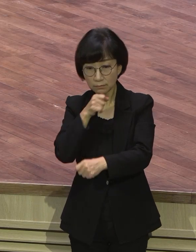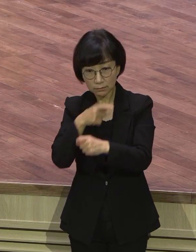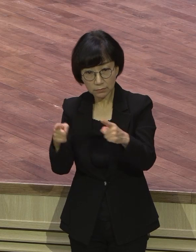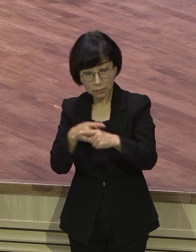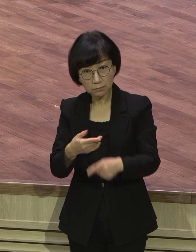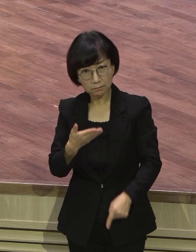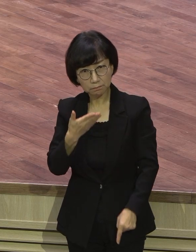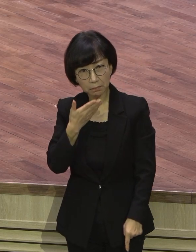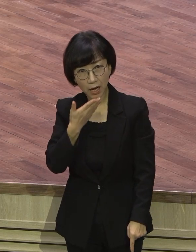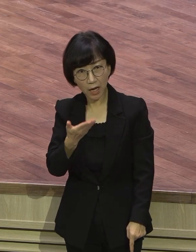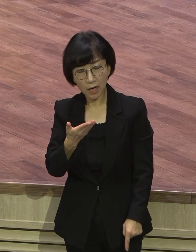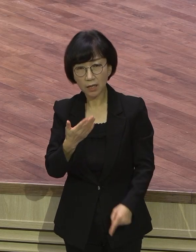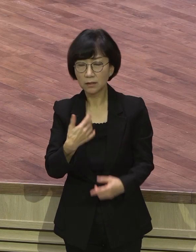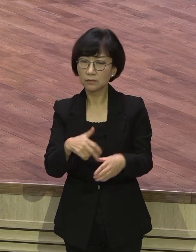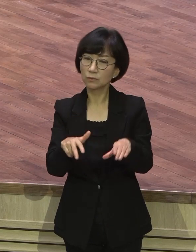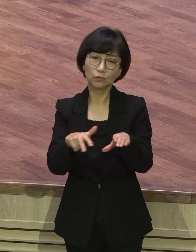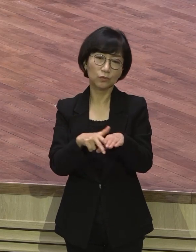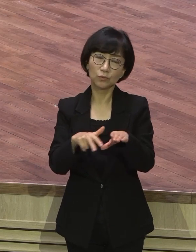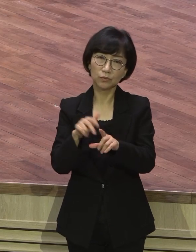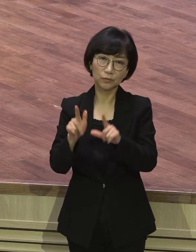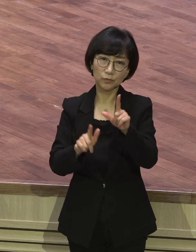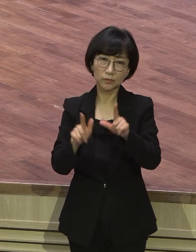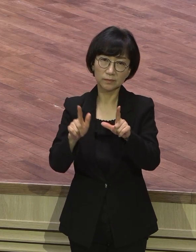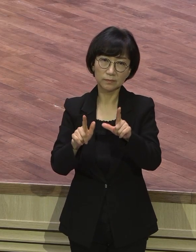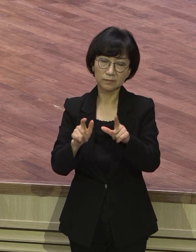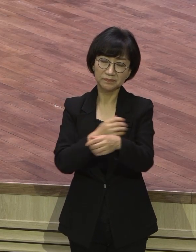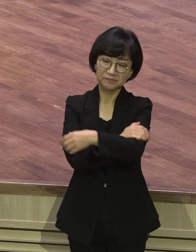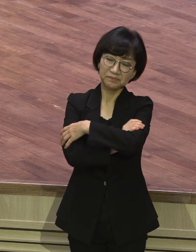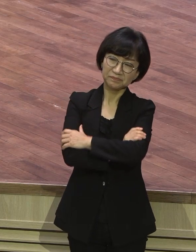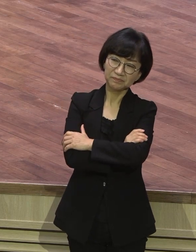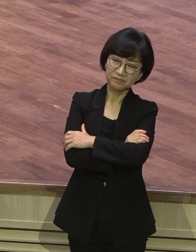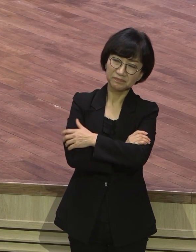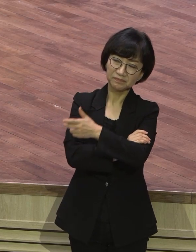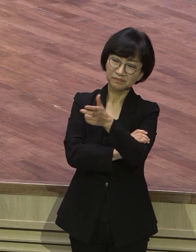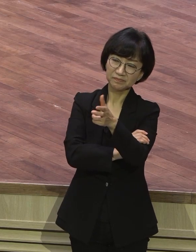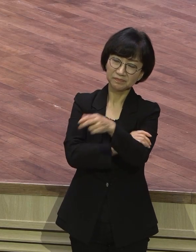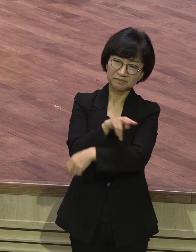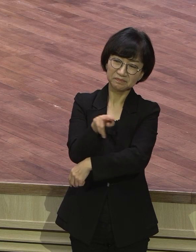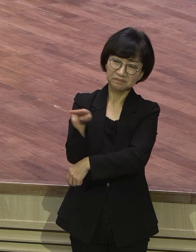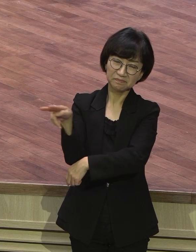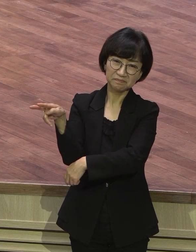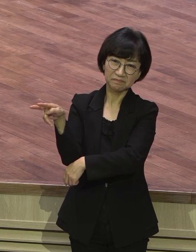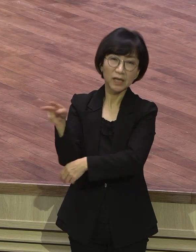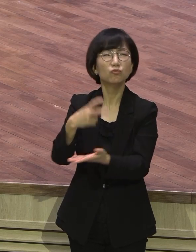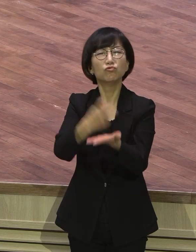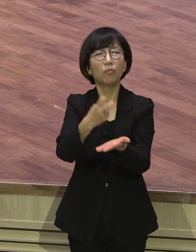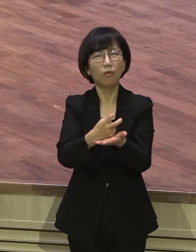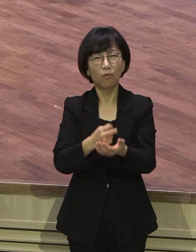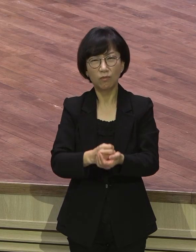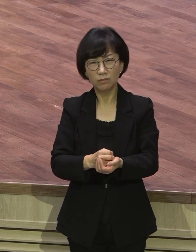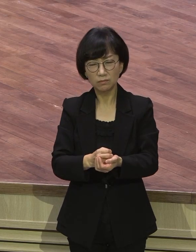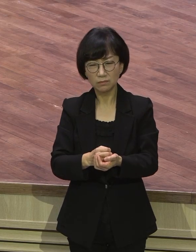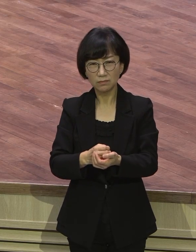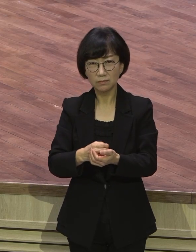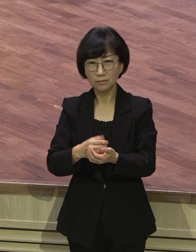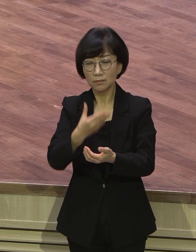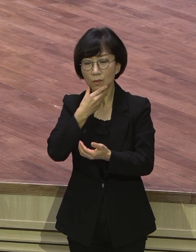종교입니다. 종교 그 율법입니다. 그 답 안 나온 사람이에요.